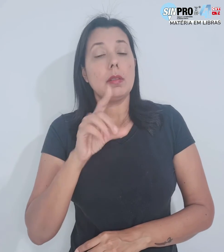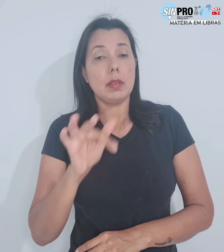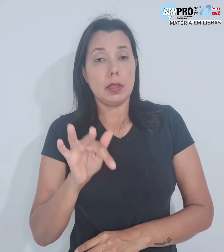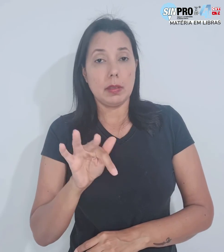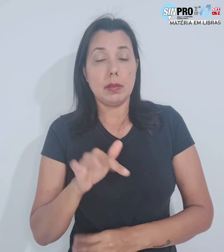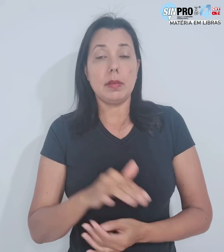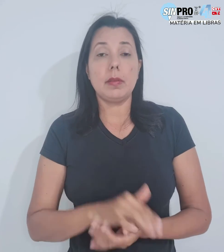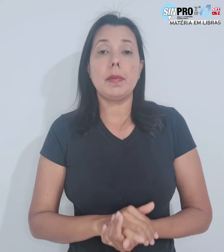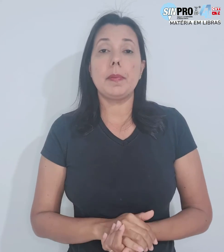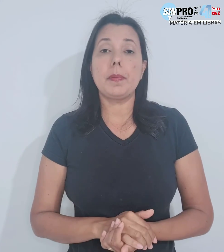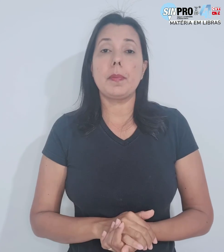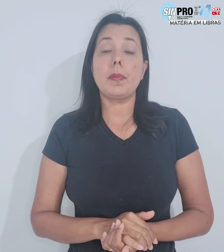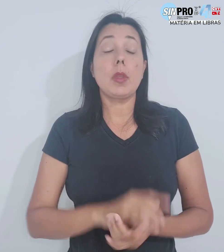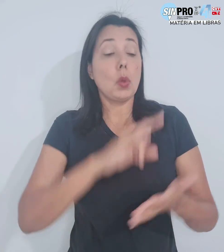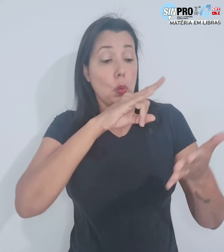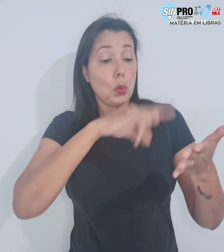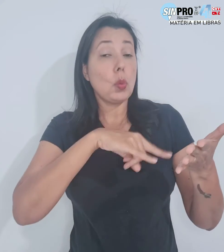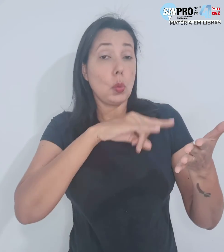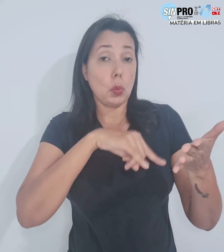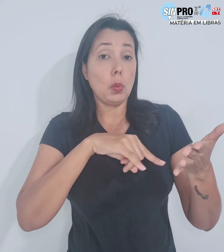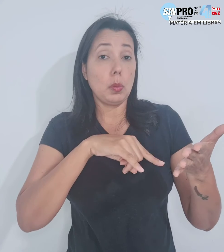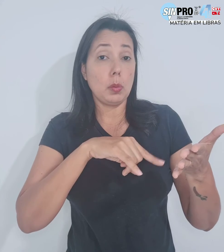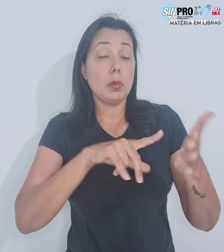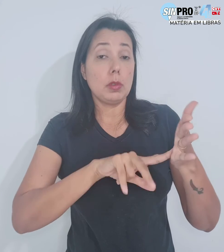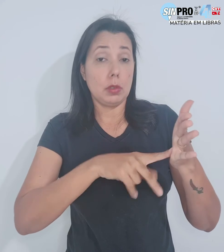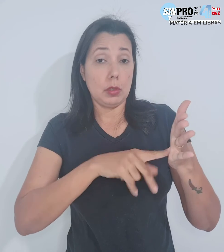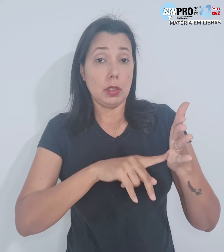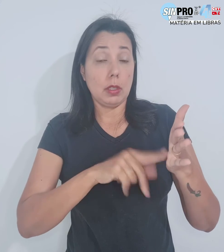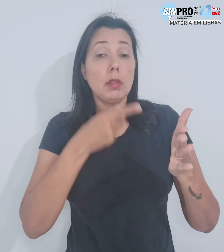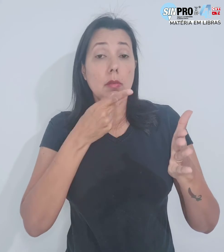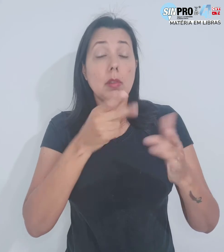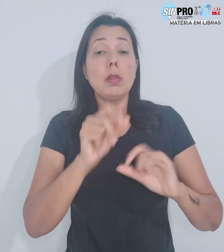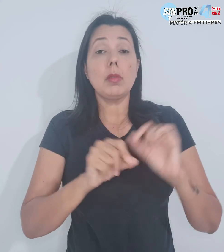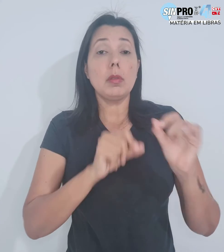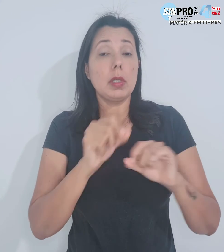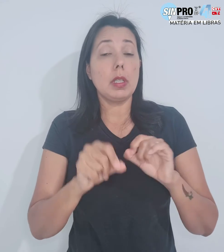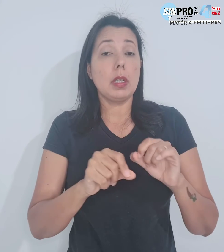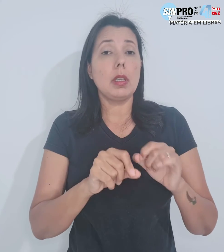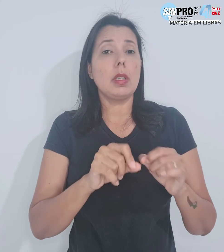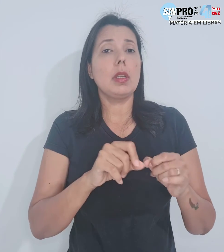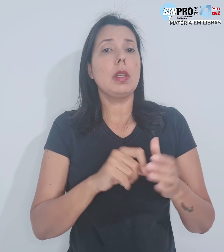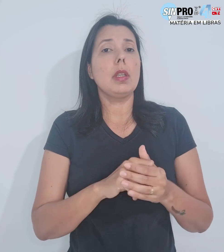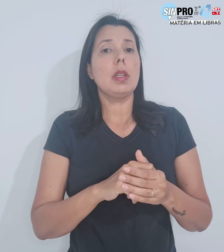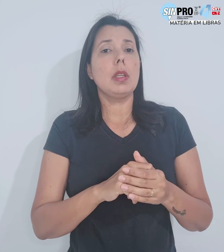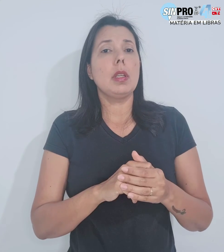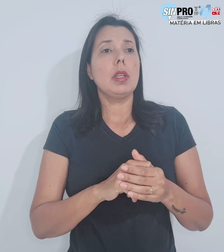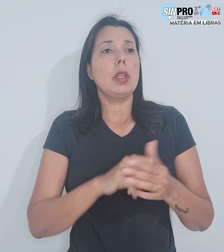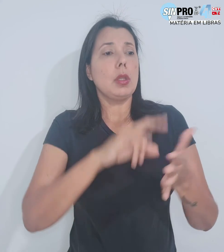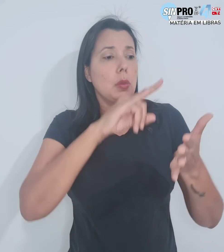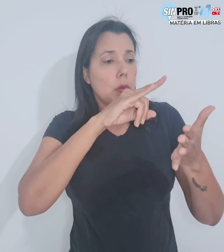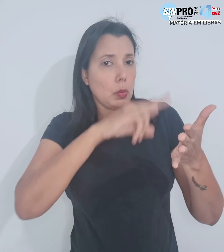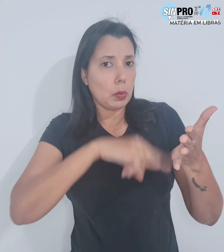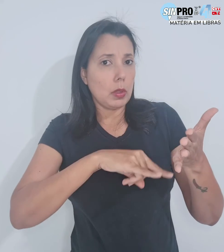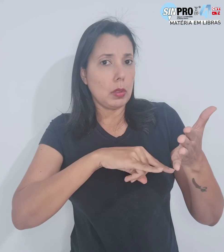no Distrito Federal. No documento, o sindicato disse que o decreto do governador